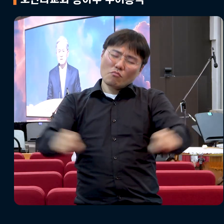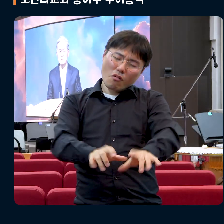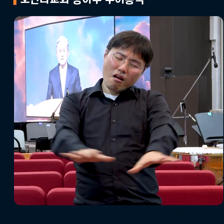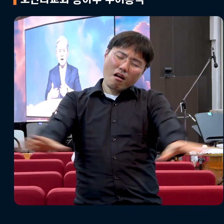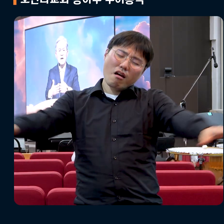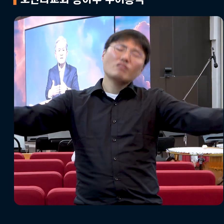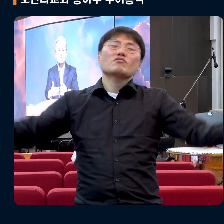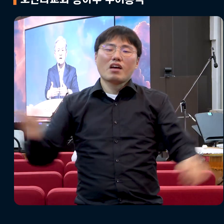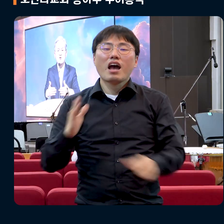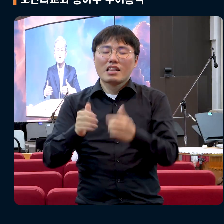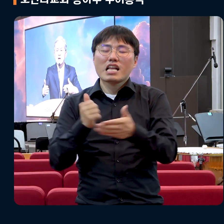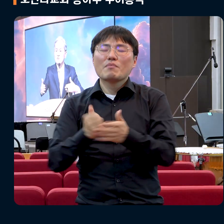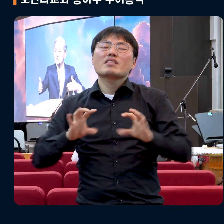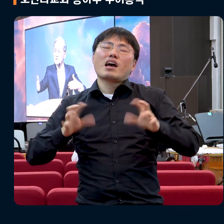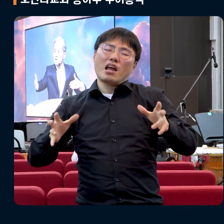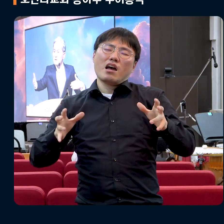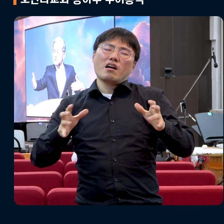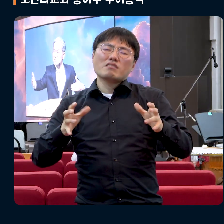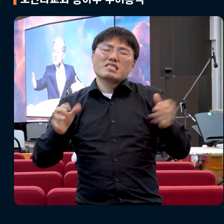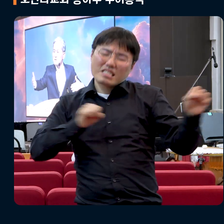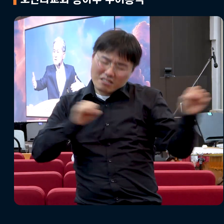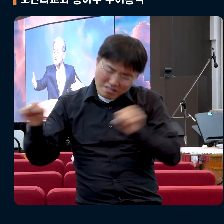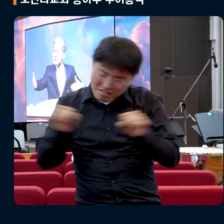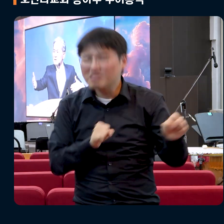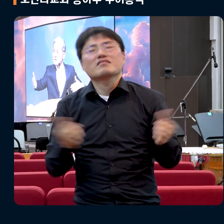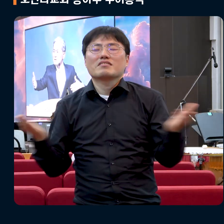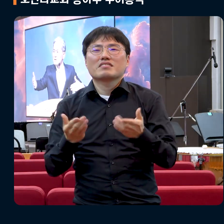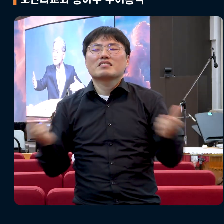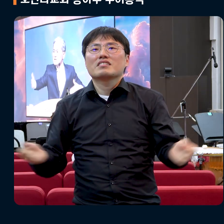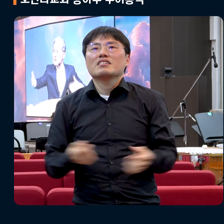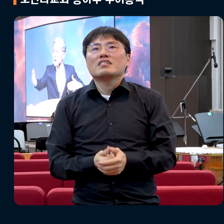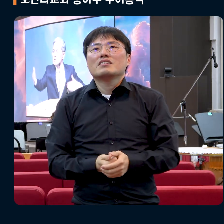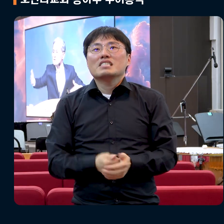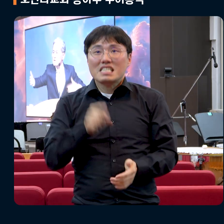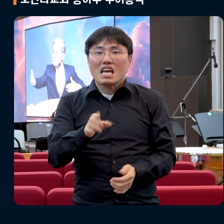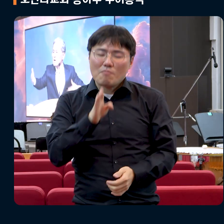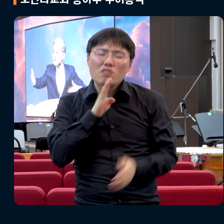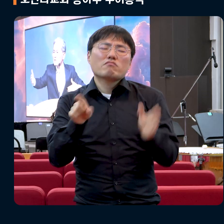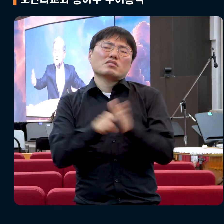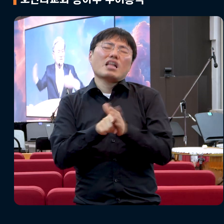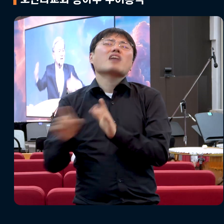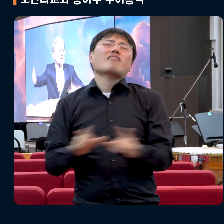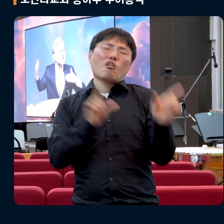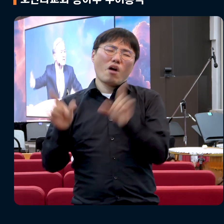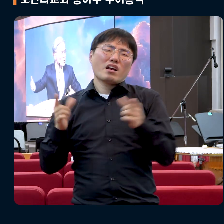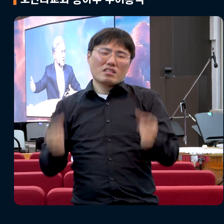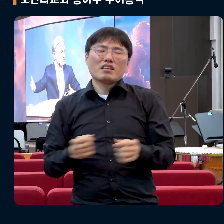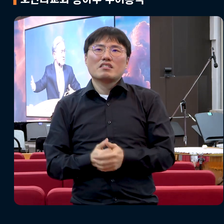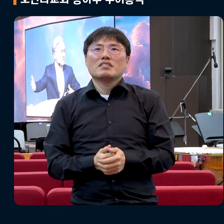퍼져나가니까 이게 하나님 나라 역사가 되는 거예요. 이게 바로 신앙생활이에요. 이게